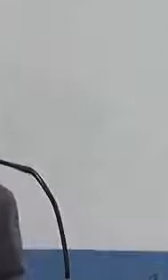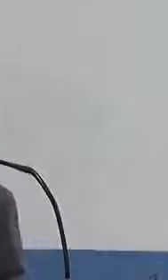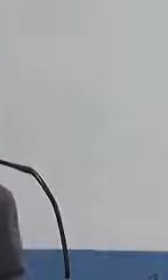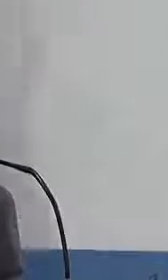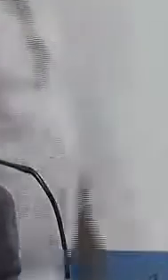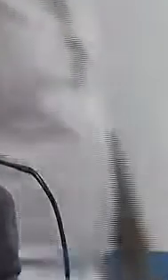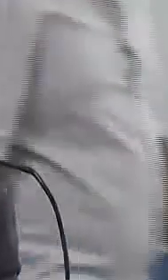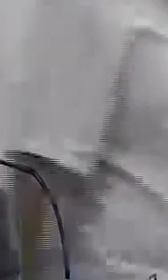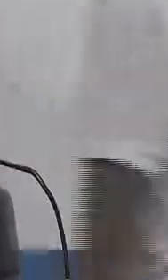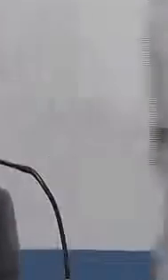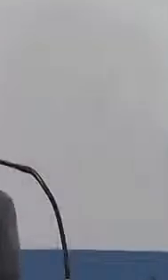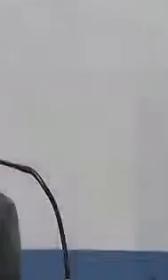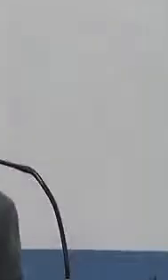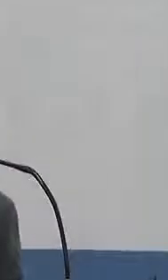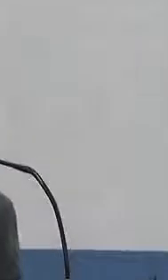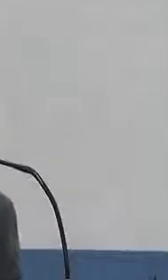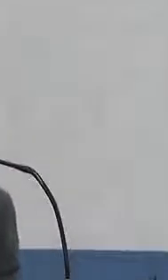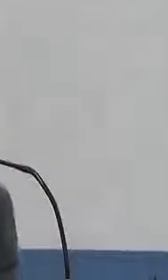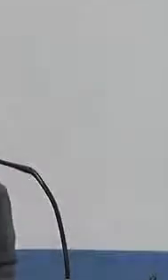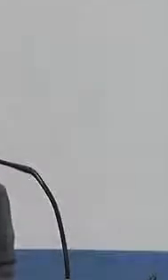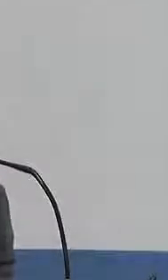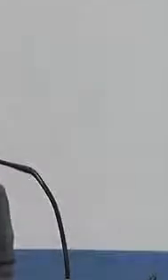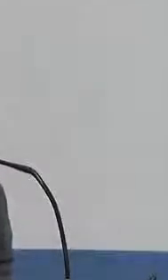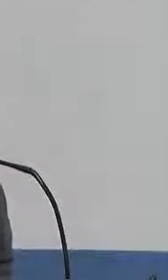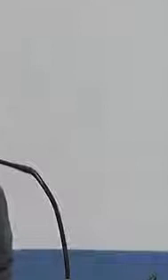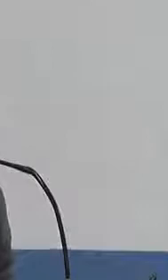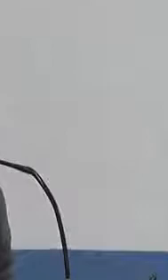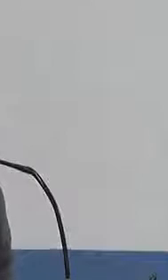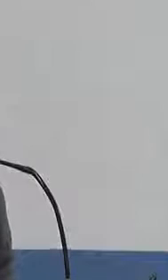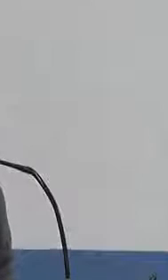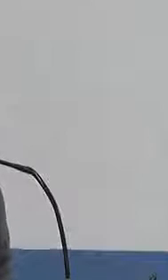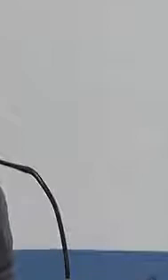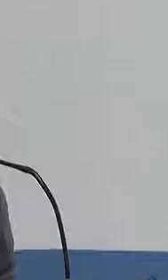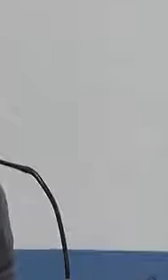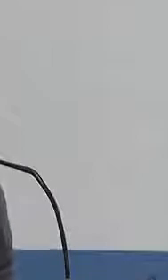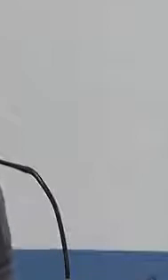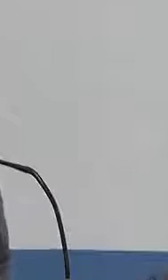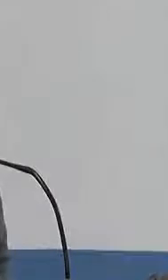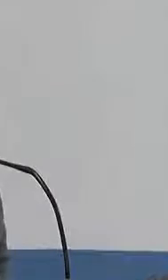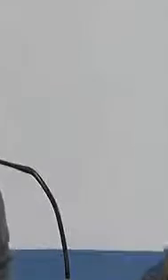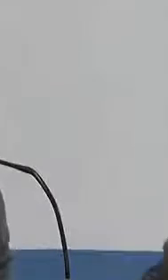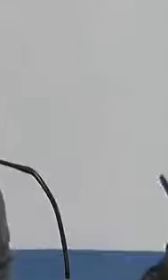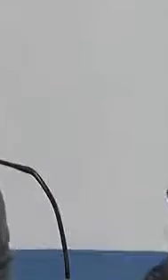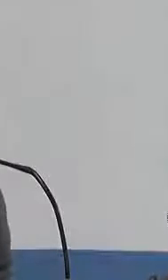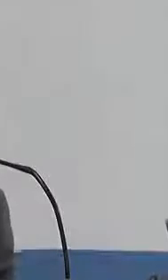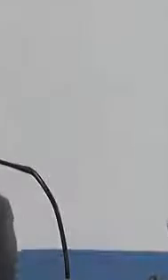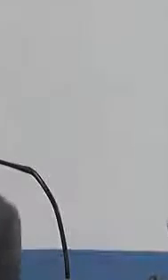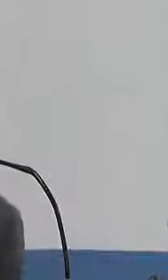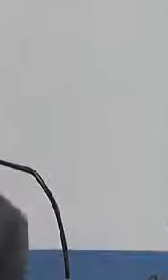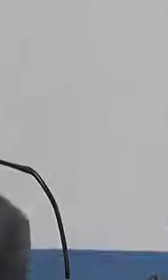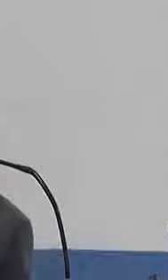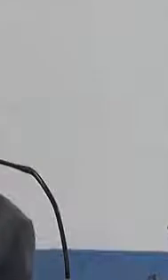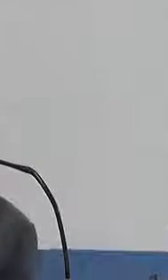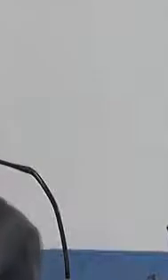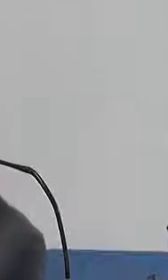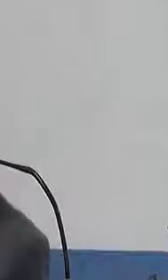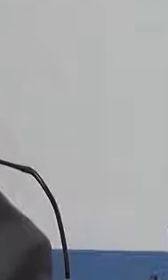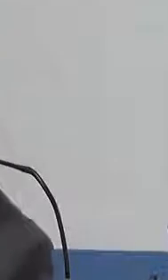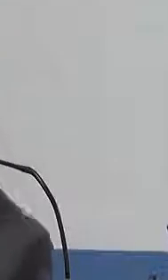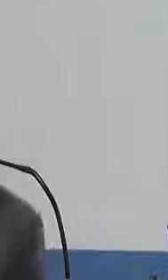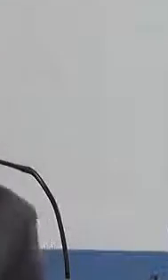Olha como o tanto que a gente está jogando fora de dinheiro, deixando de gerar emprego e renda. Eu